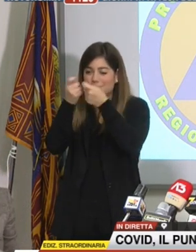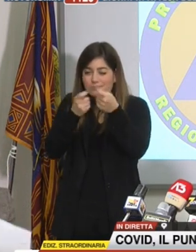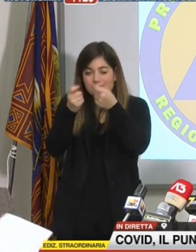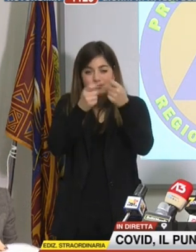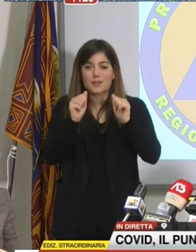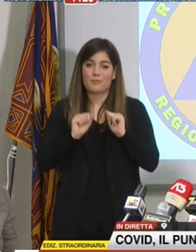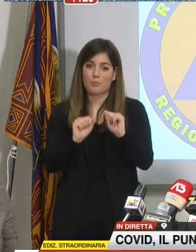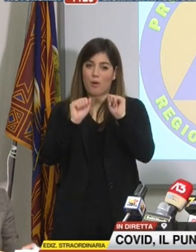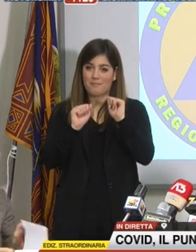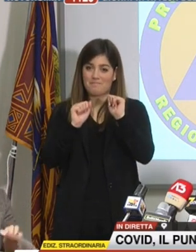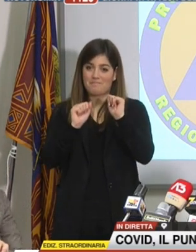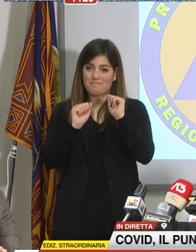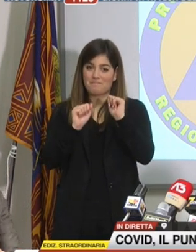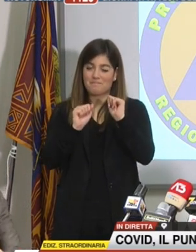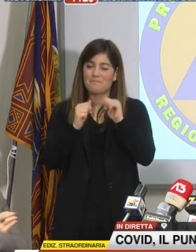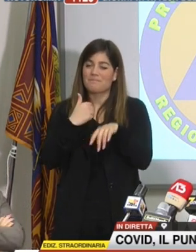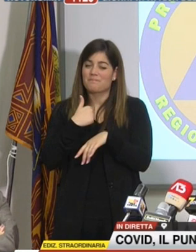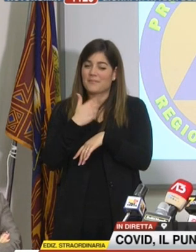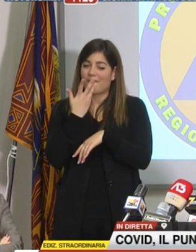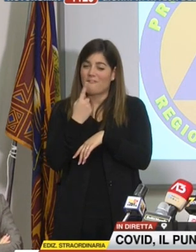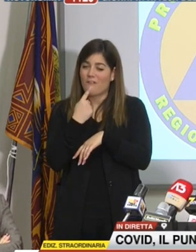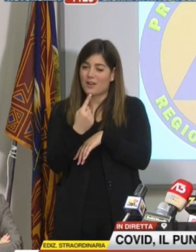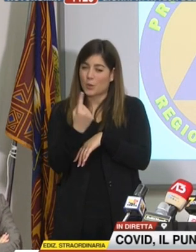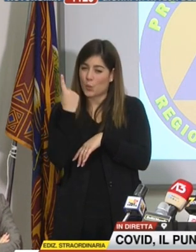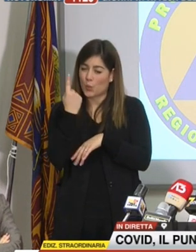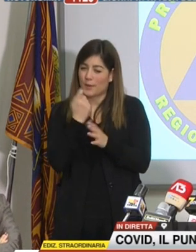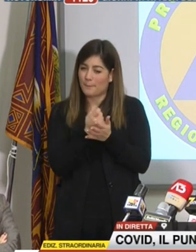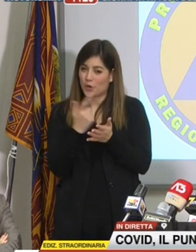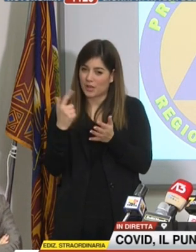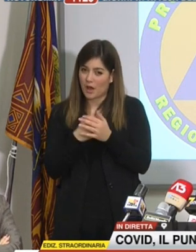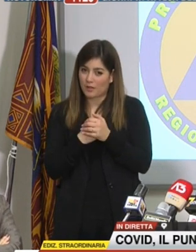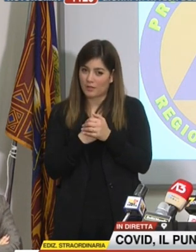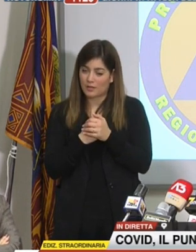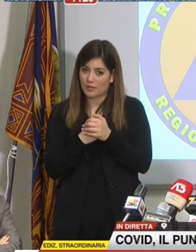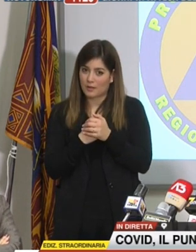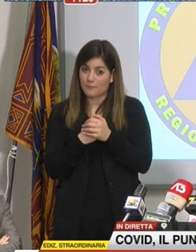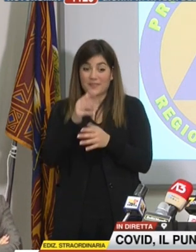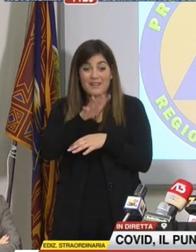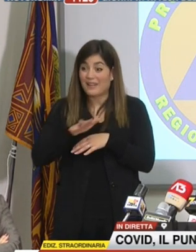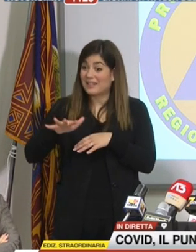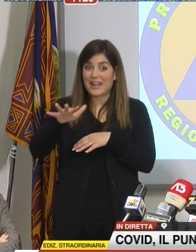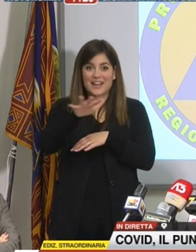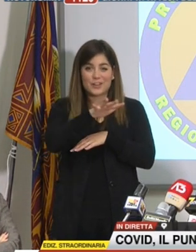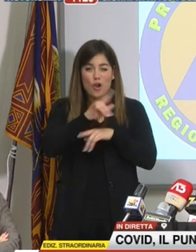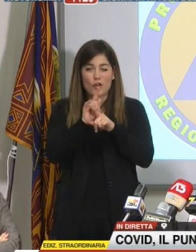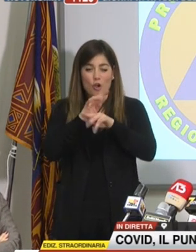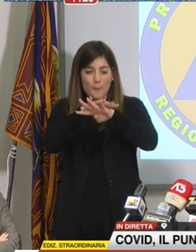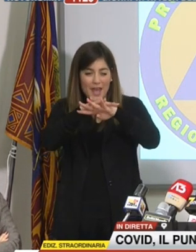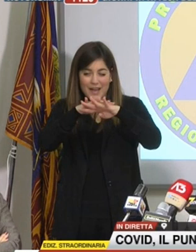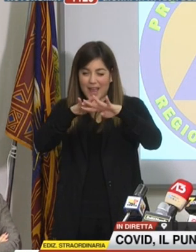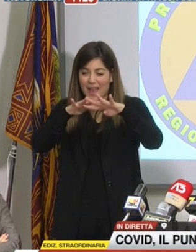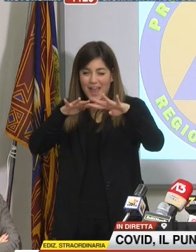ma soprattutto voglio dirvi di aver dimostrato che il network territoriale da qui da noi funziona.